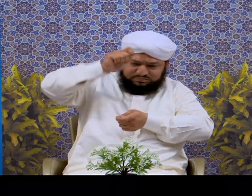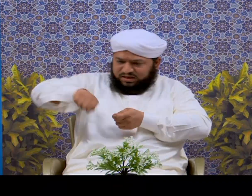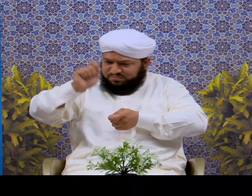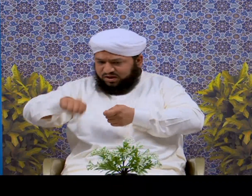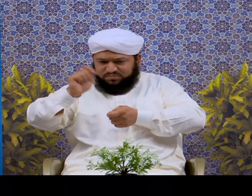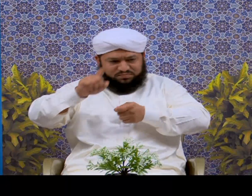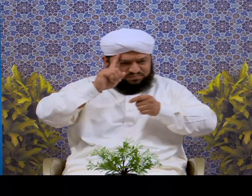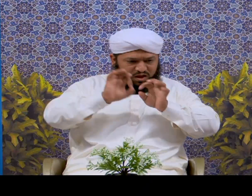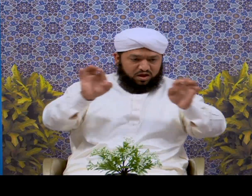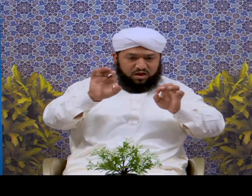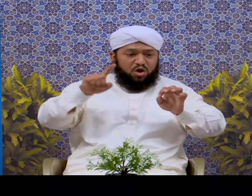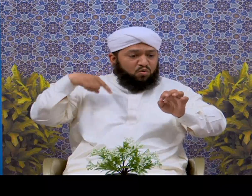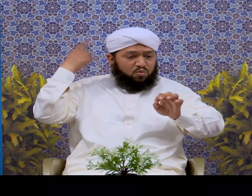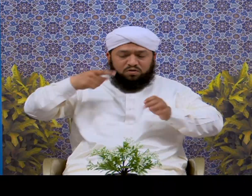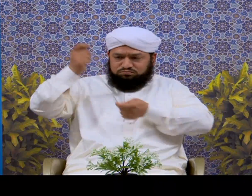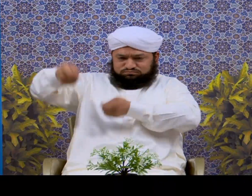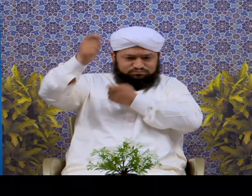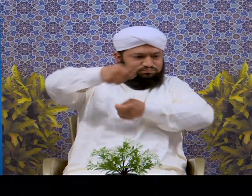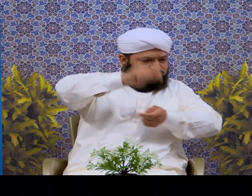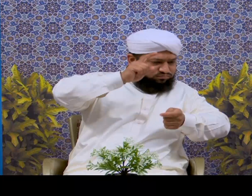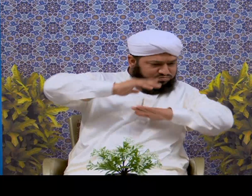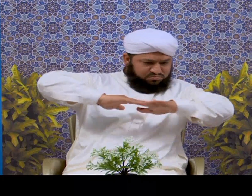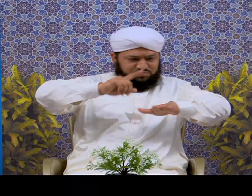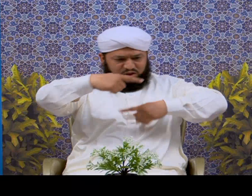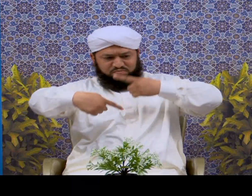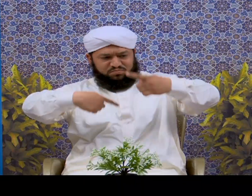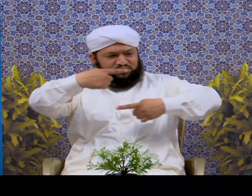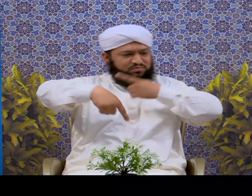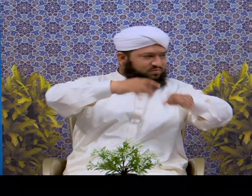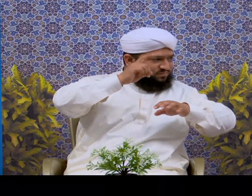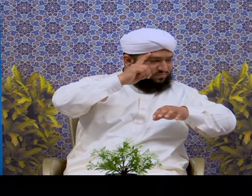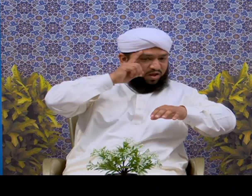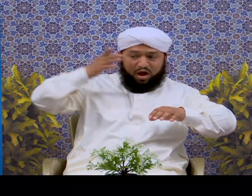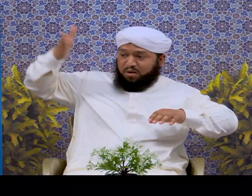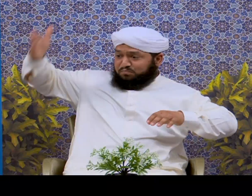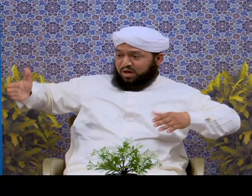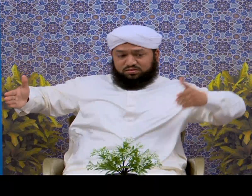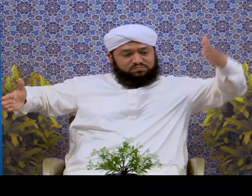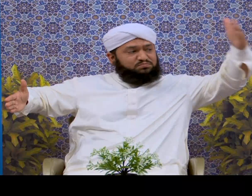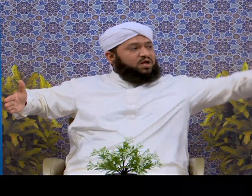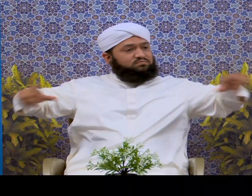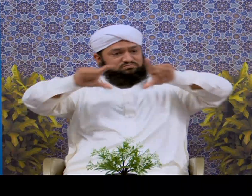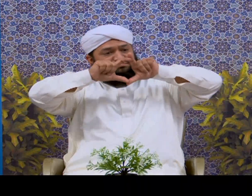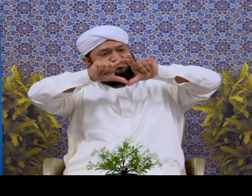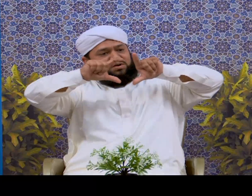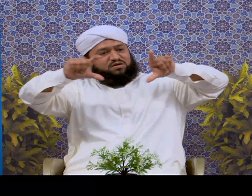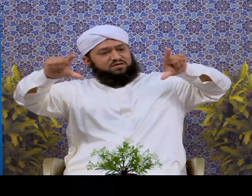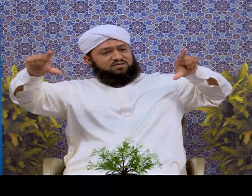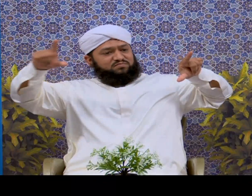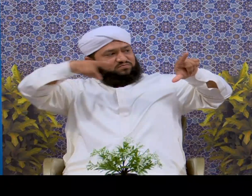لیے ایک تو وہاں مزدور یعنی لیبر لگا دی جاتی ہے، ساتھ ہی سڑک کے دونوں جانب ایک بورڈ لگا دیا جاتا ہے جس پر لکھا